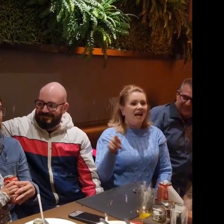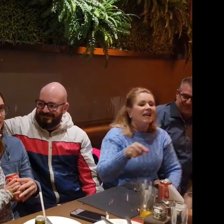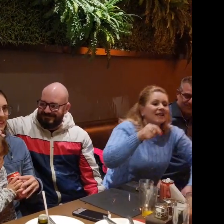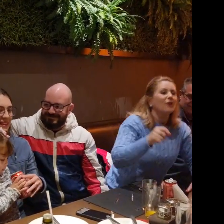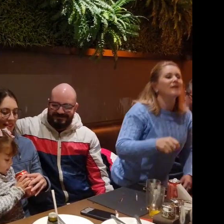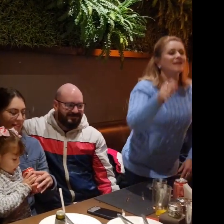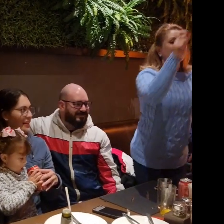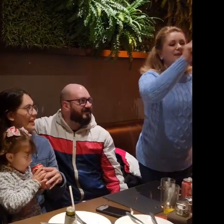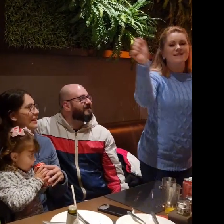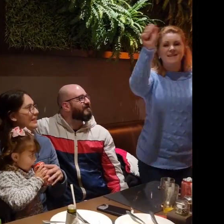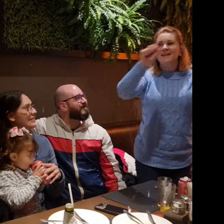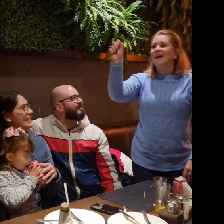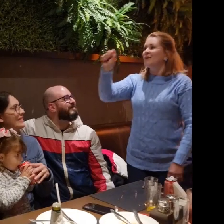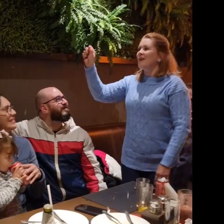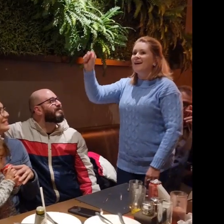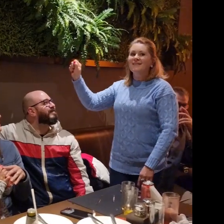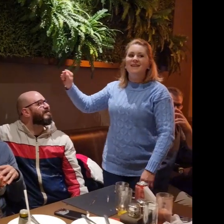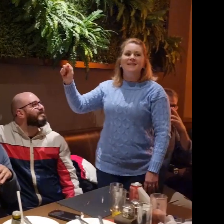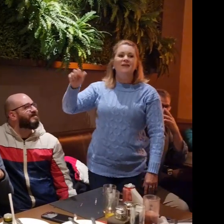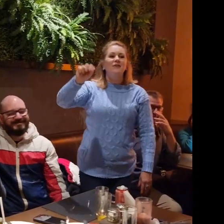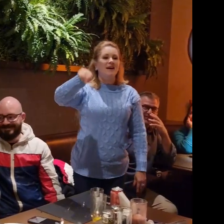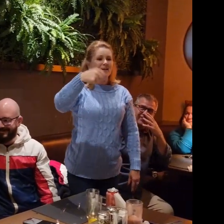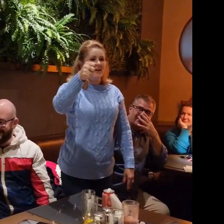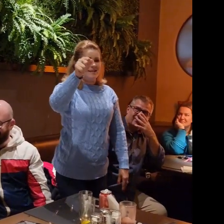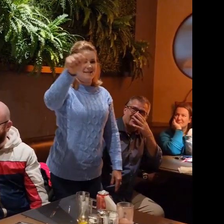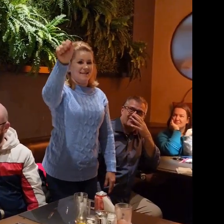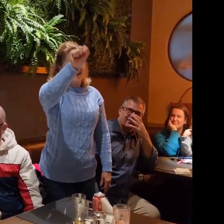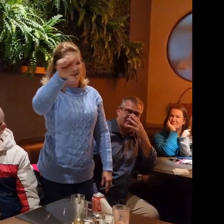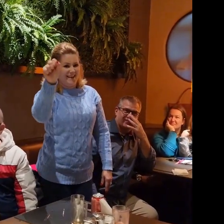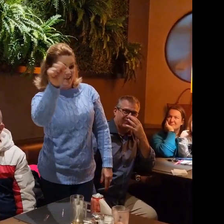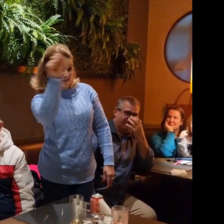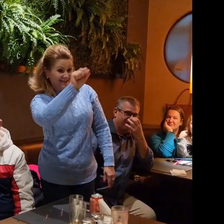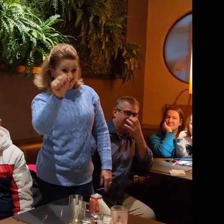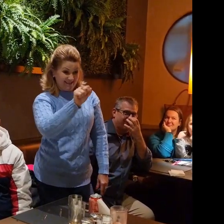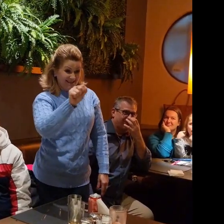O Yuri, o nome dele é Yuri, o sinal dele é esse aqui.